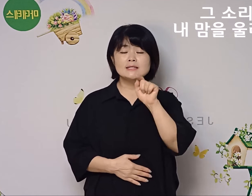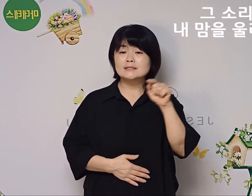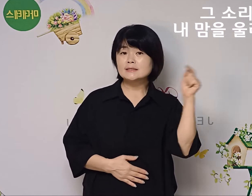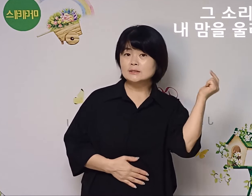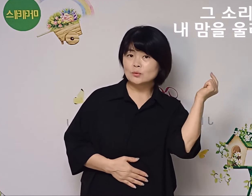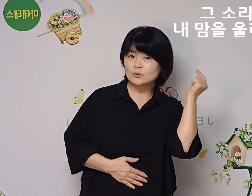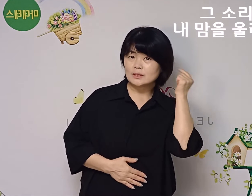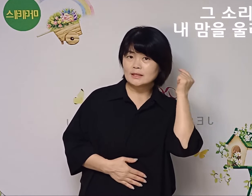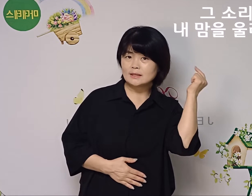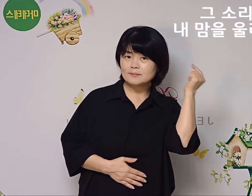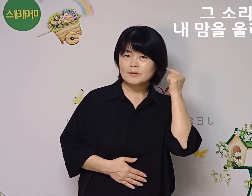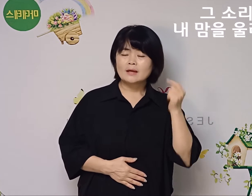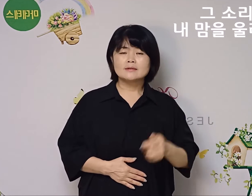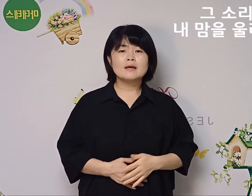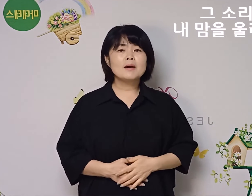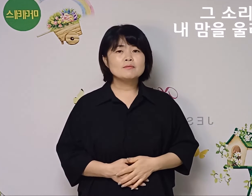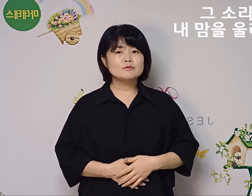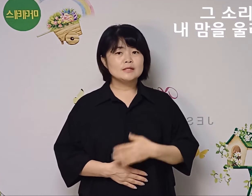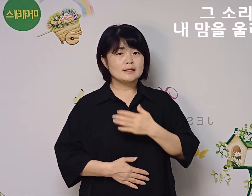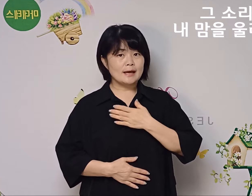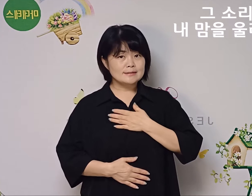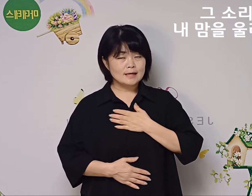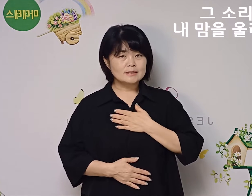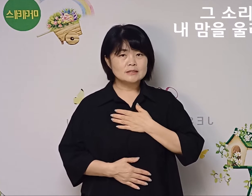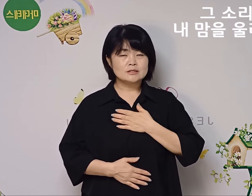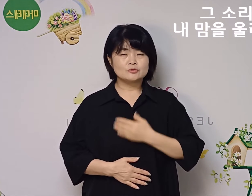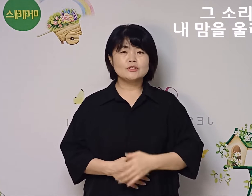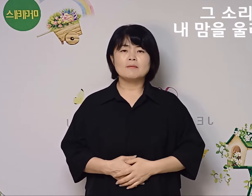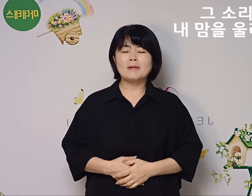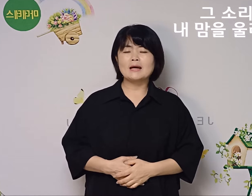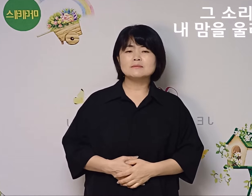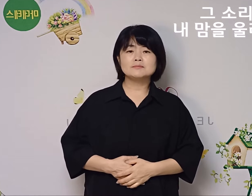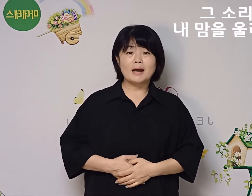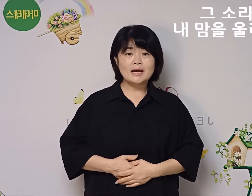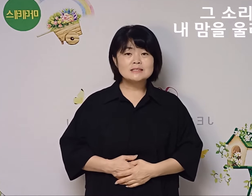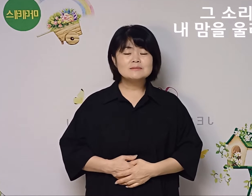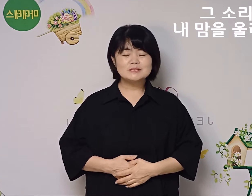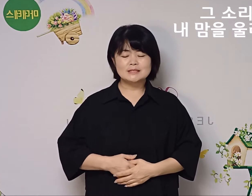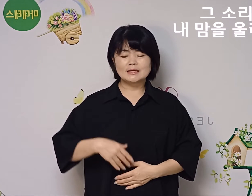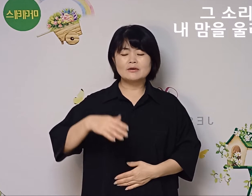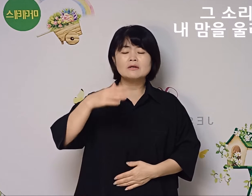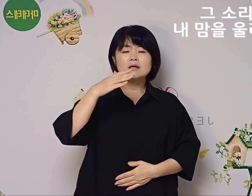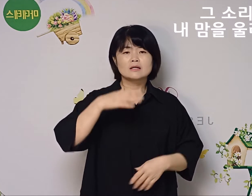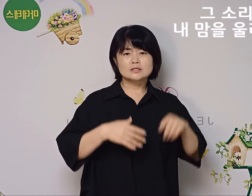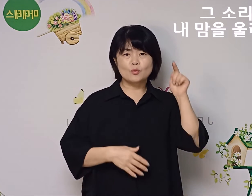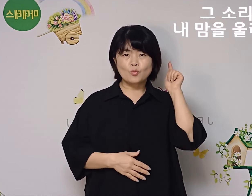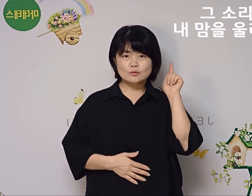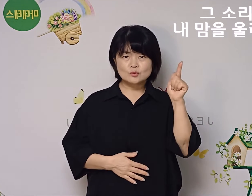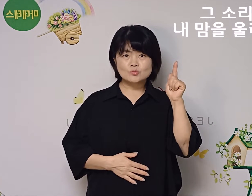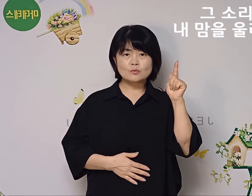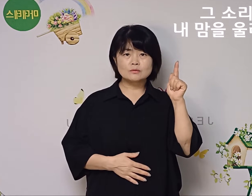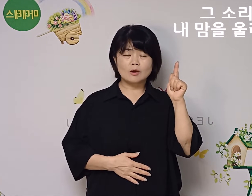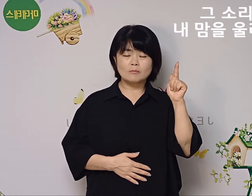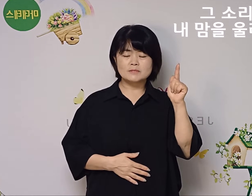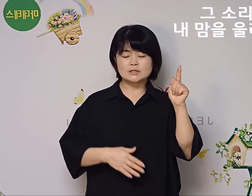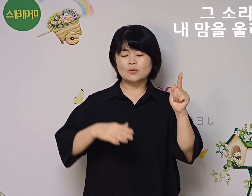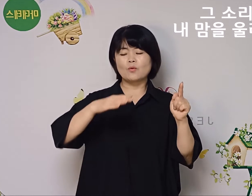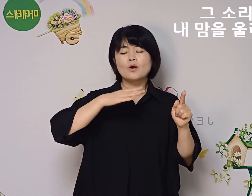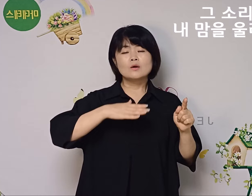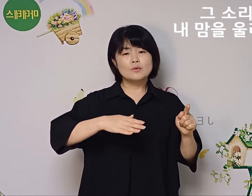그 소리 내 마음을 울리네. 나를 가리키시고요. 마음은 마음이잖아요. 그래서 오른손 손 검지로